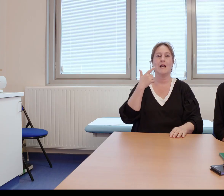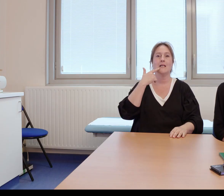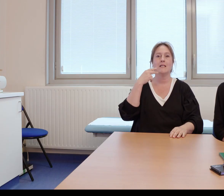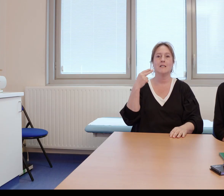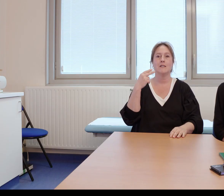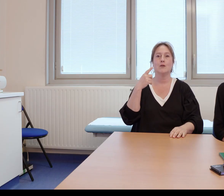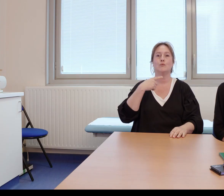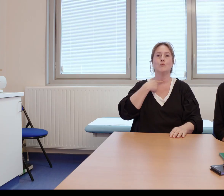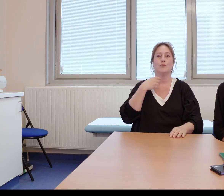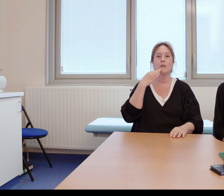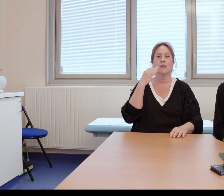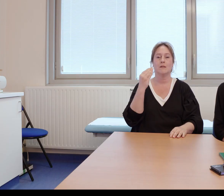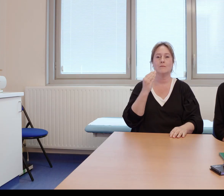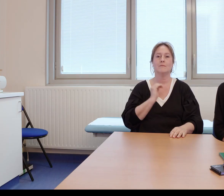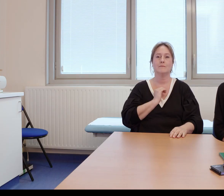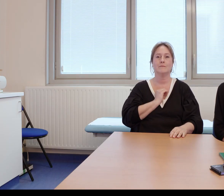L'analyse d'urine.